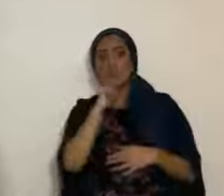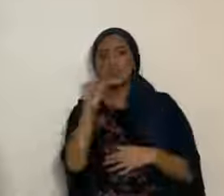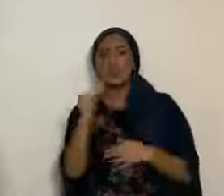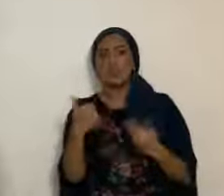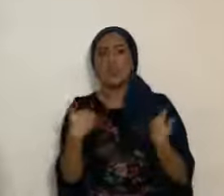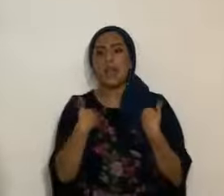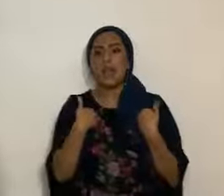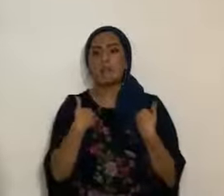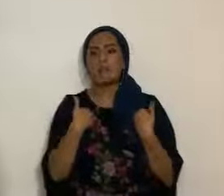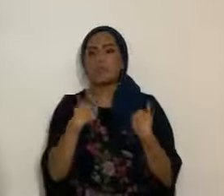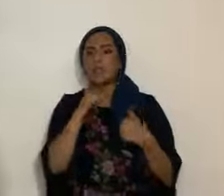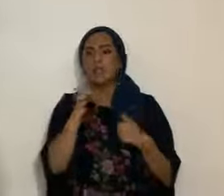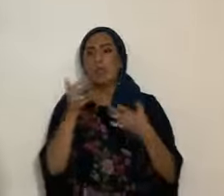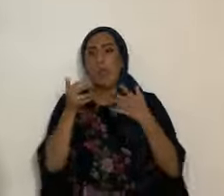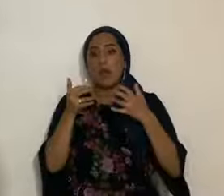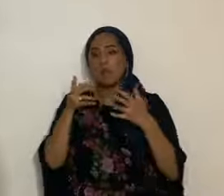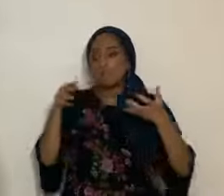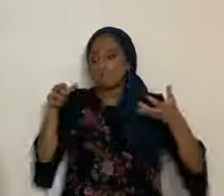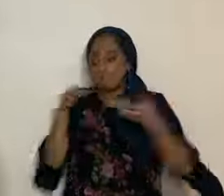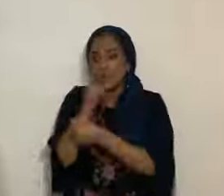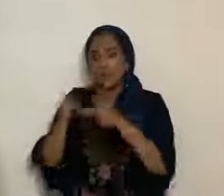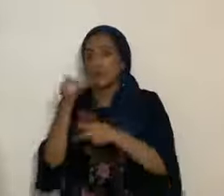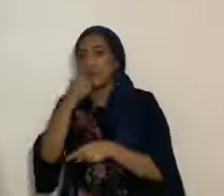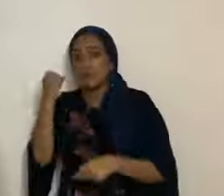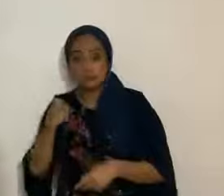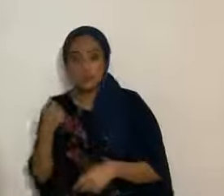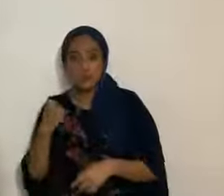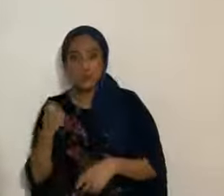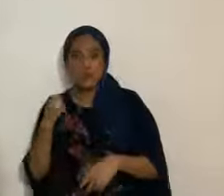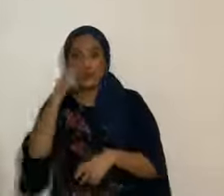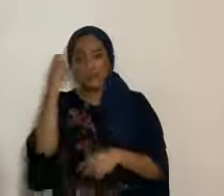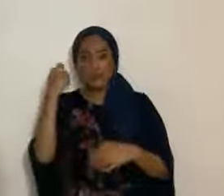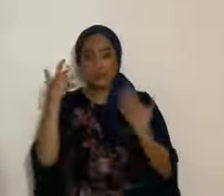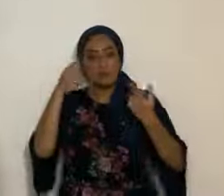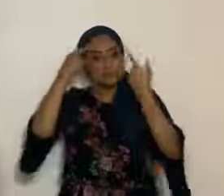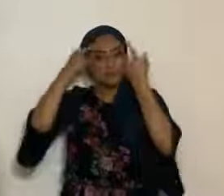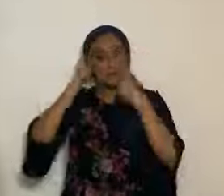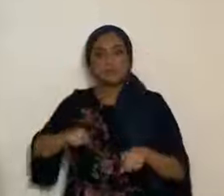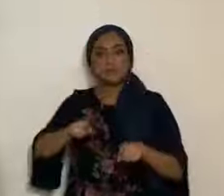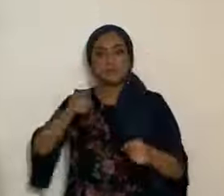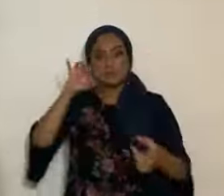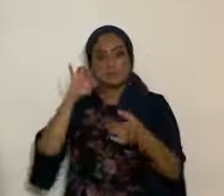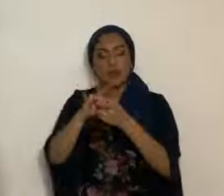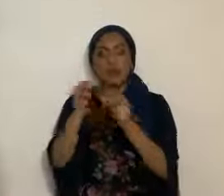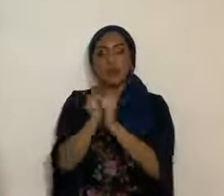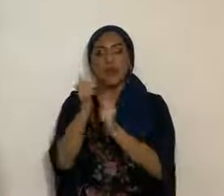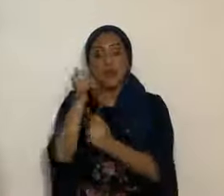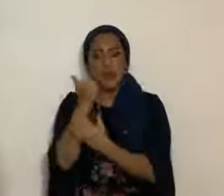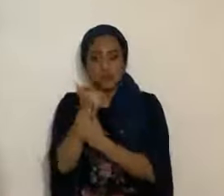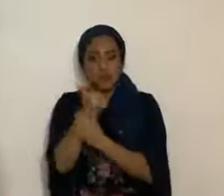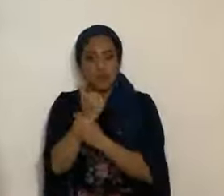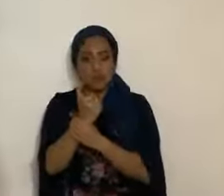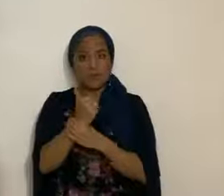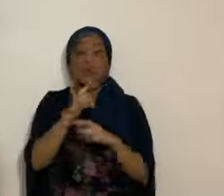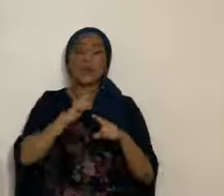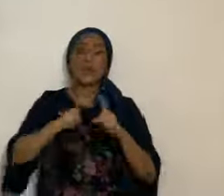planeado destruir al pueblo de Israel, puesto que había hecho un pacto perpetuo con Abraham. Pero lo que estaba haciendo, o lo